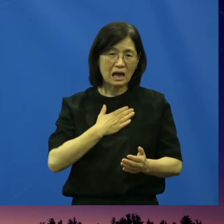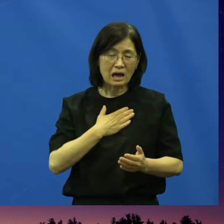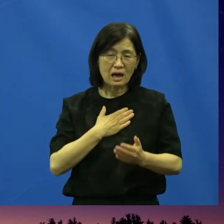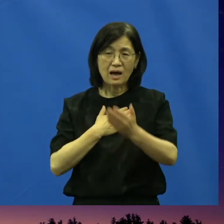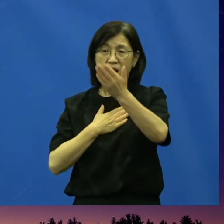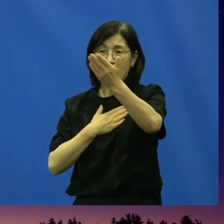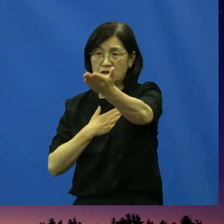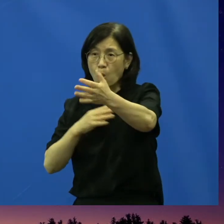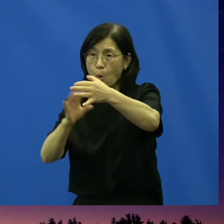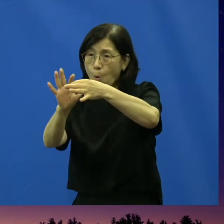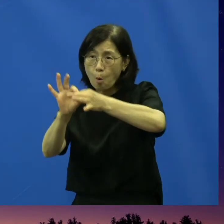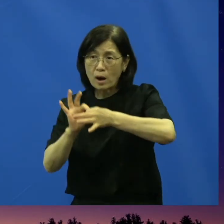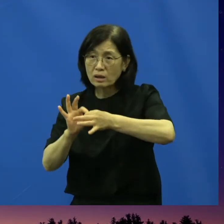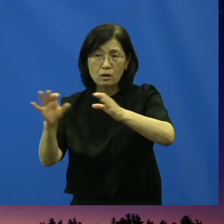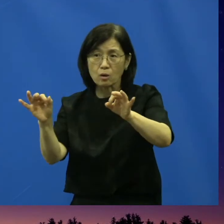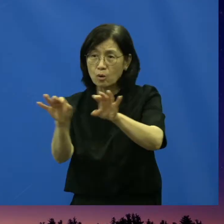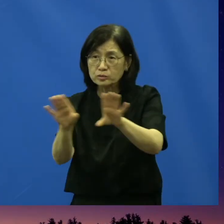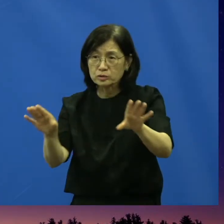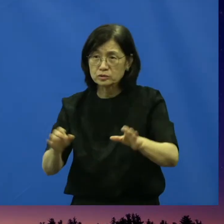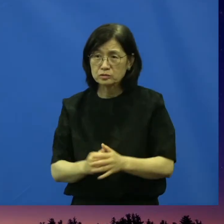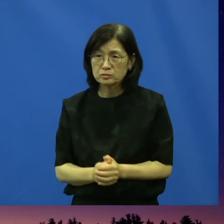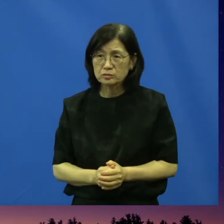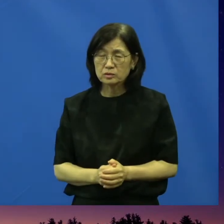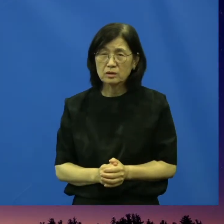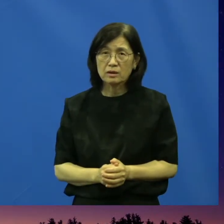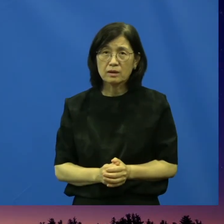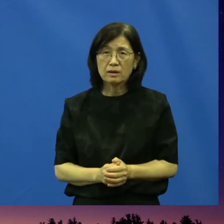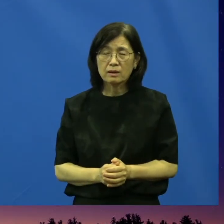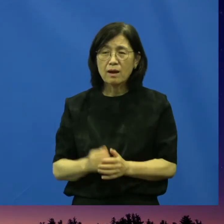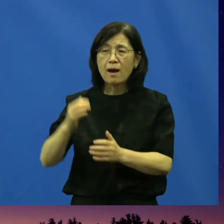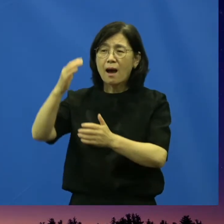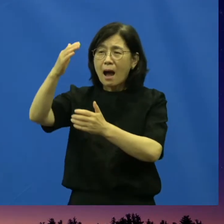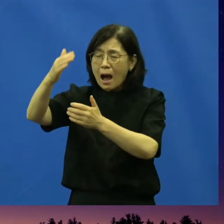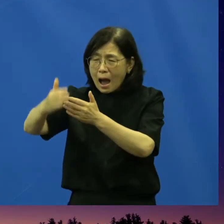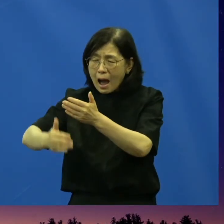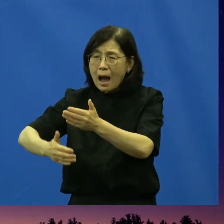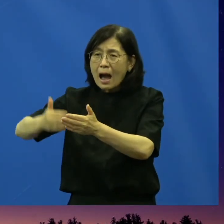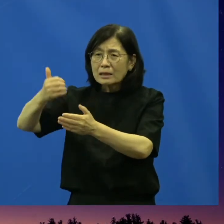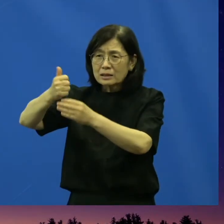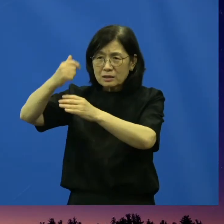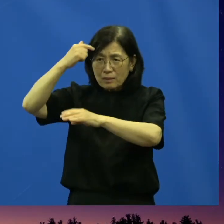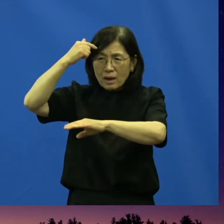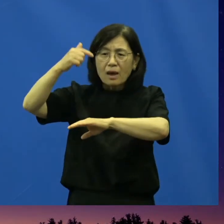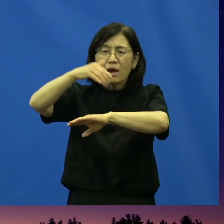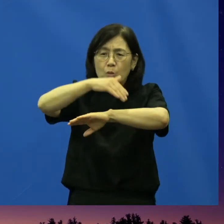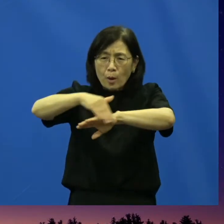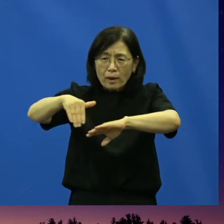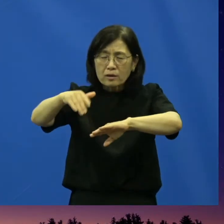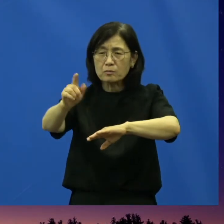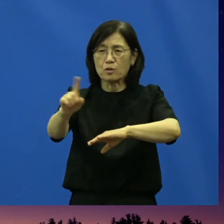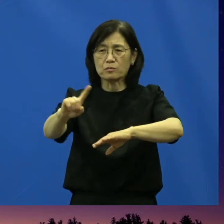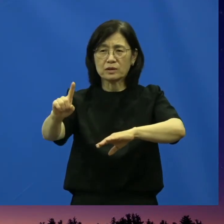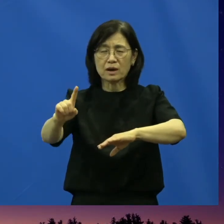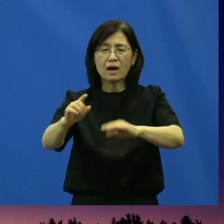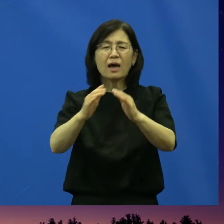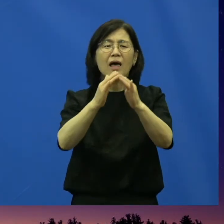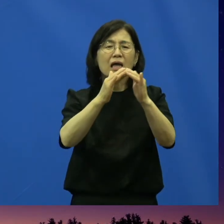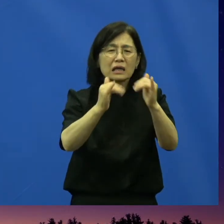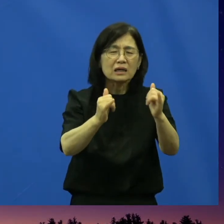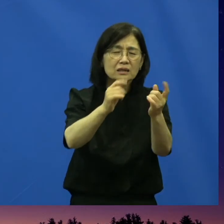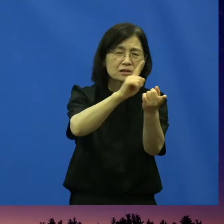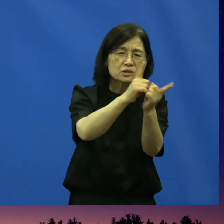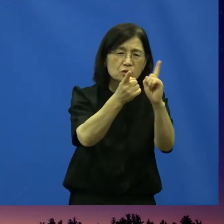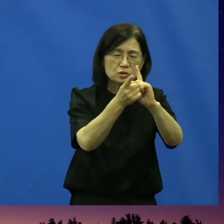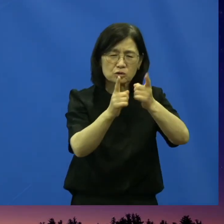거예요. 근데 하나님이 그렇게 인간을 만들어 놓지 않고 하나님의 디자인은 인간이 관계를 맺고 살아갈 수. 이러면 한자의 사람